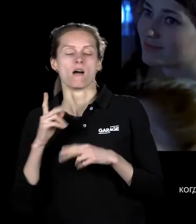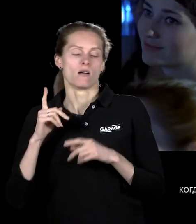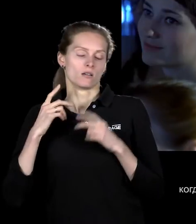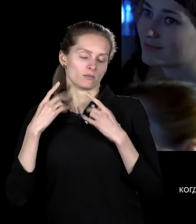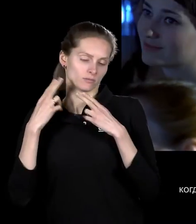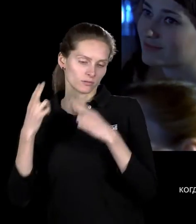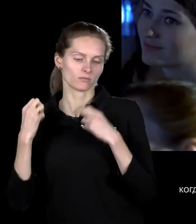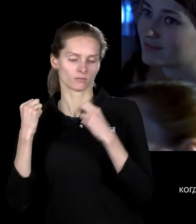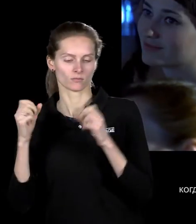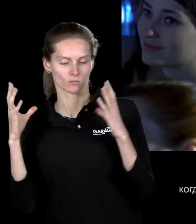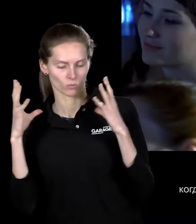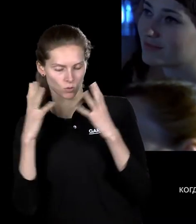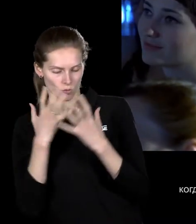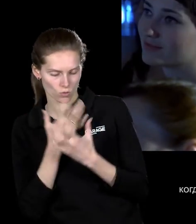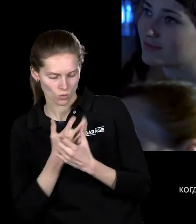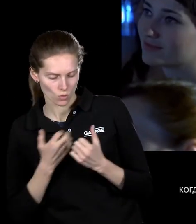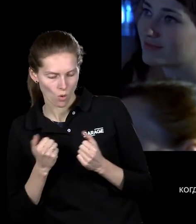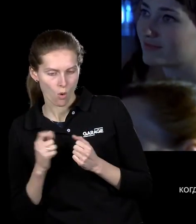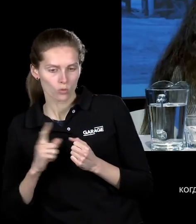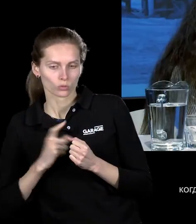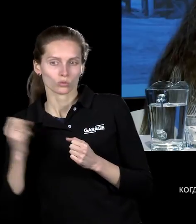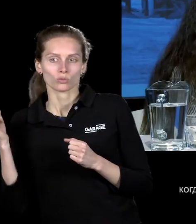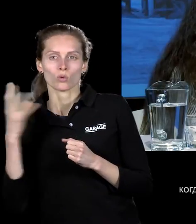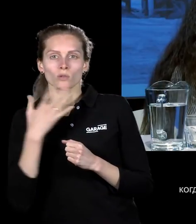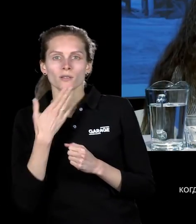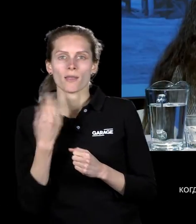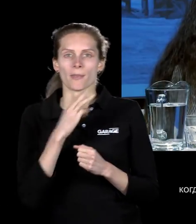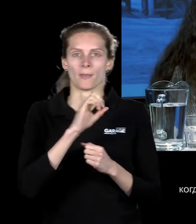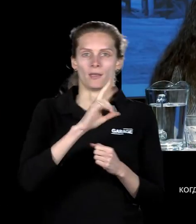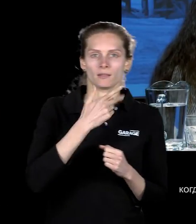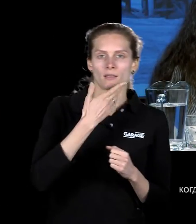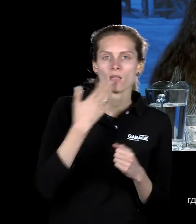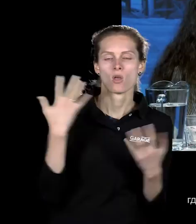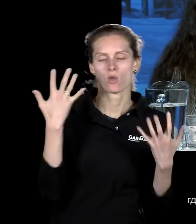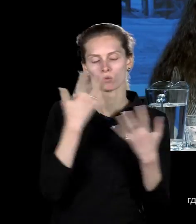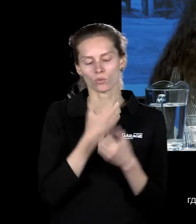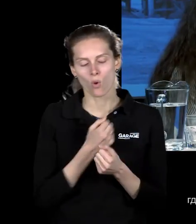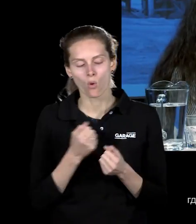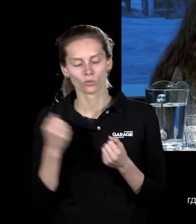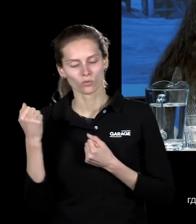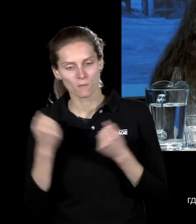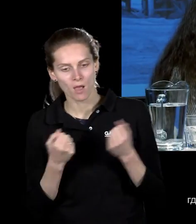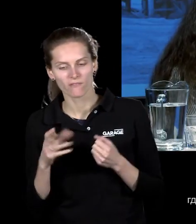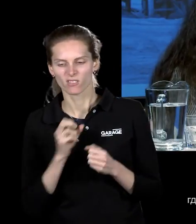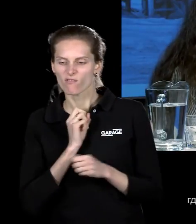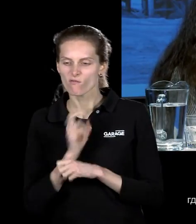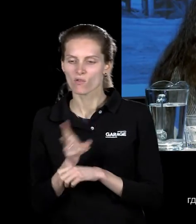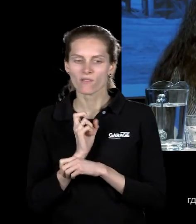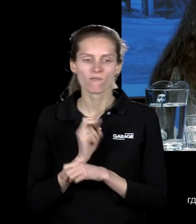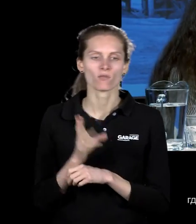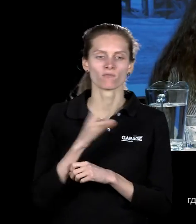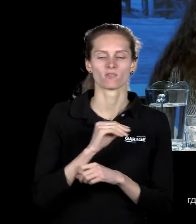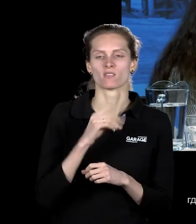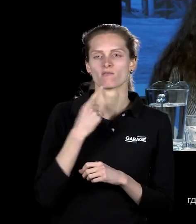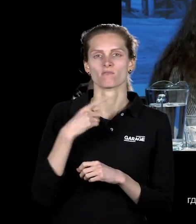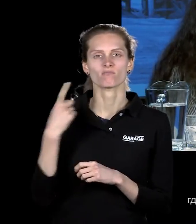теней, и снять эту самую страшную заброшенную шахту, перед которой они провели ночь в машине. Их там гоняют, принимая за шпионов,